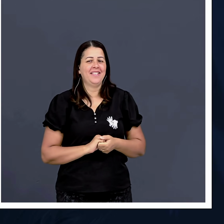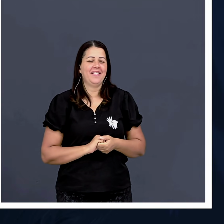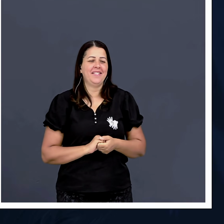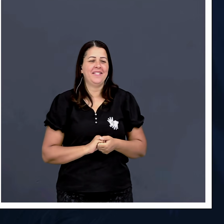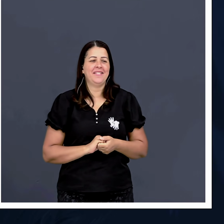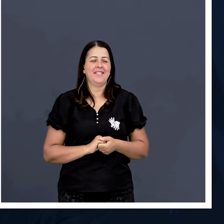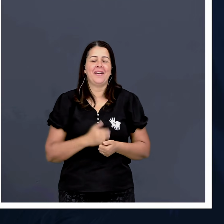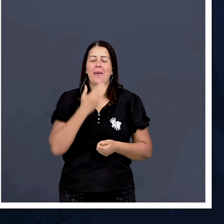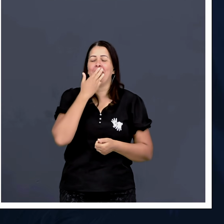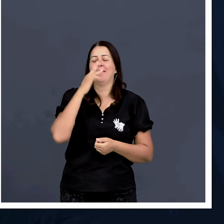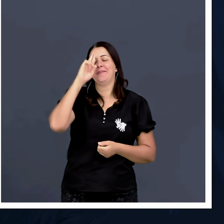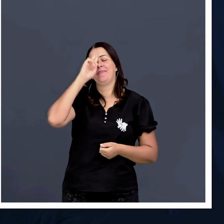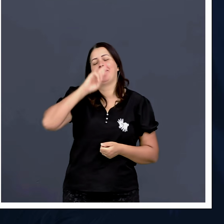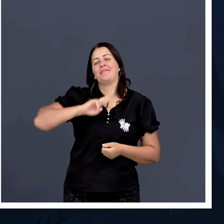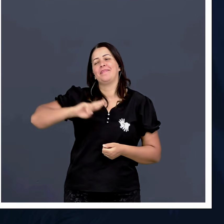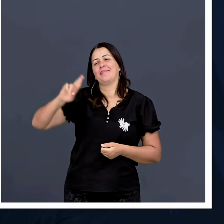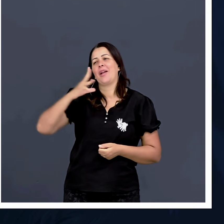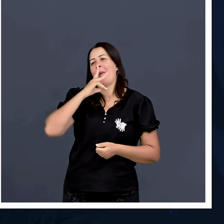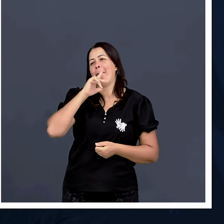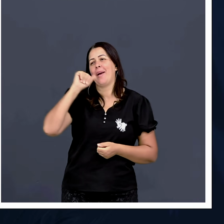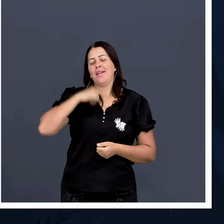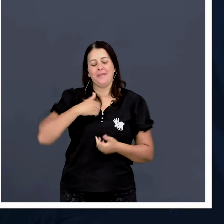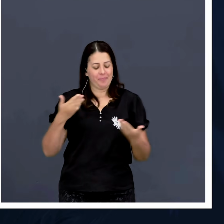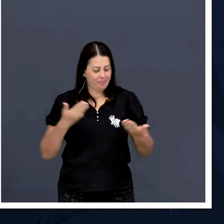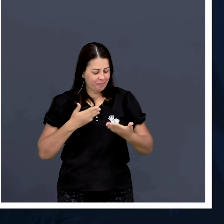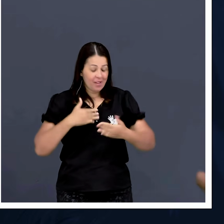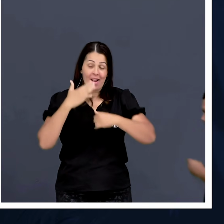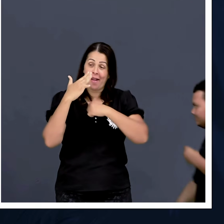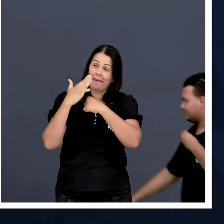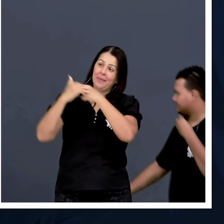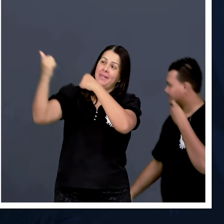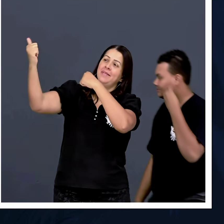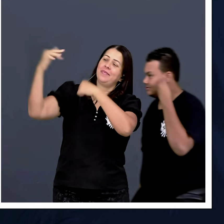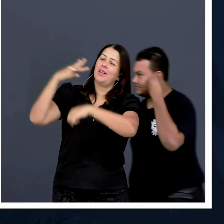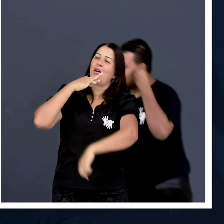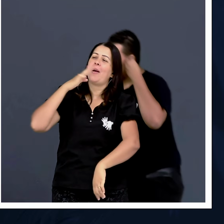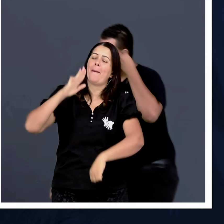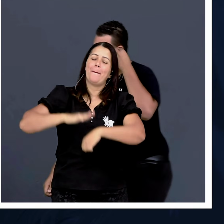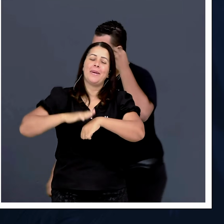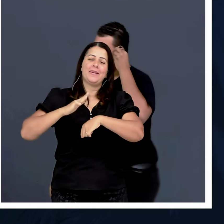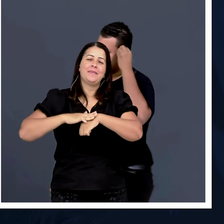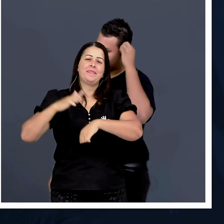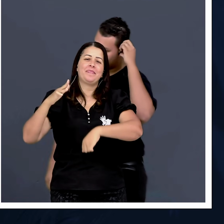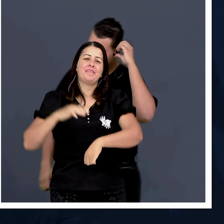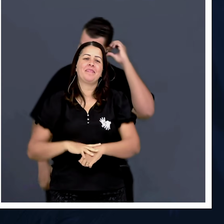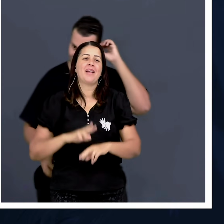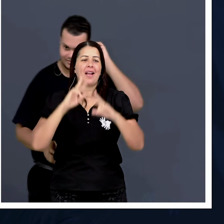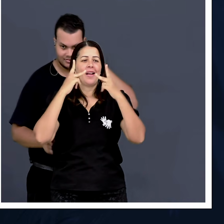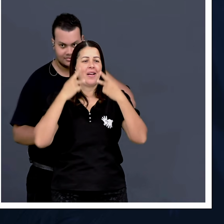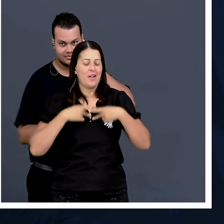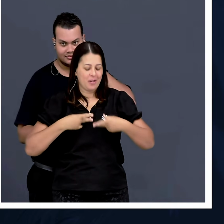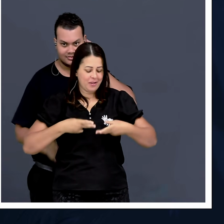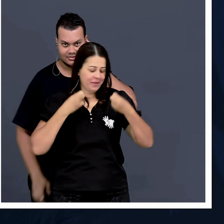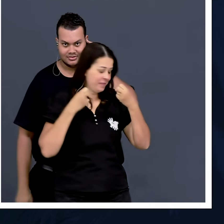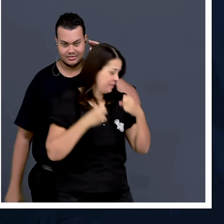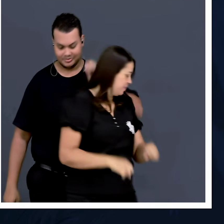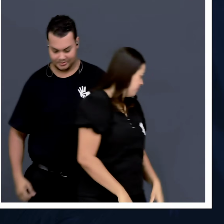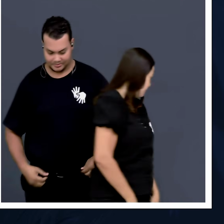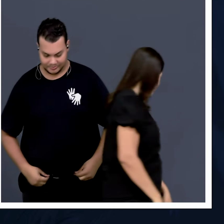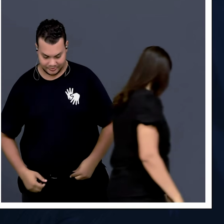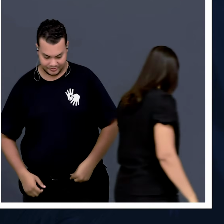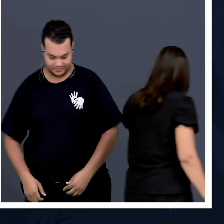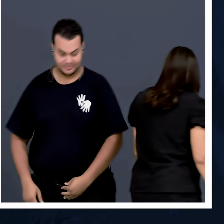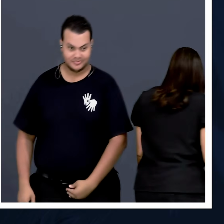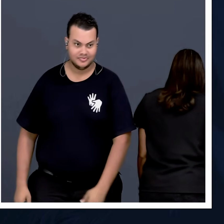e mais. Pai, hoje o Senhor nos chama para te conhecer e reconhecer quem Tu és sobre as